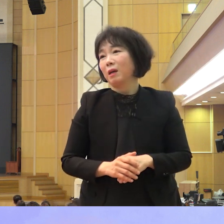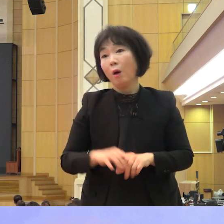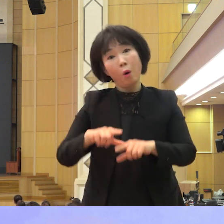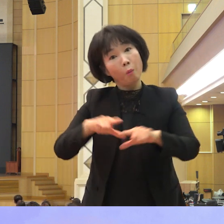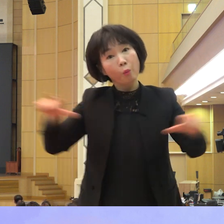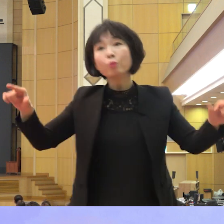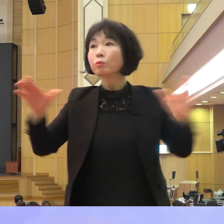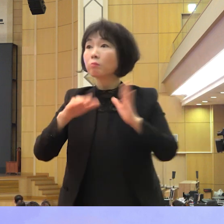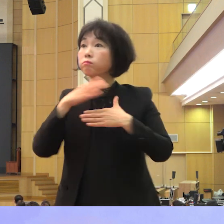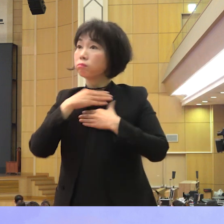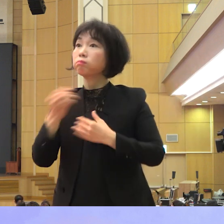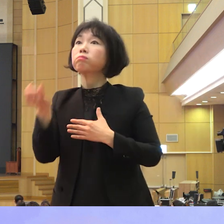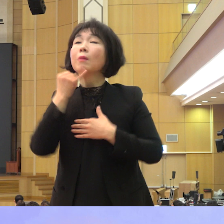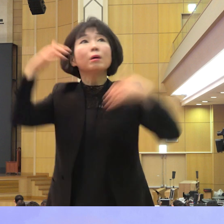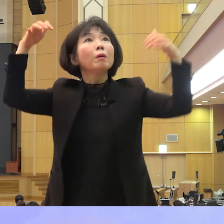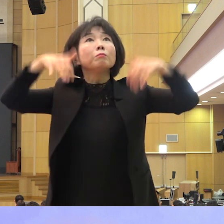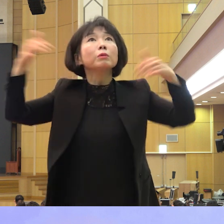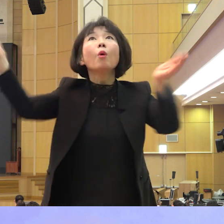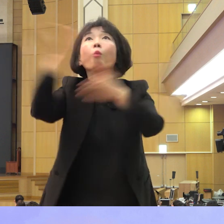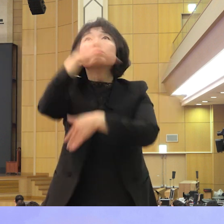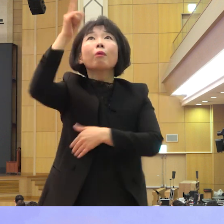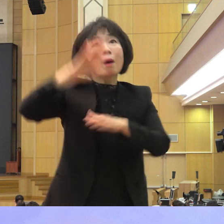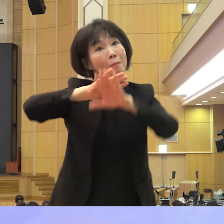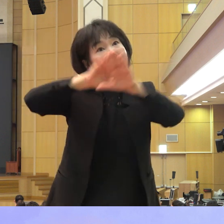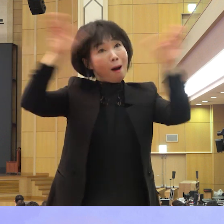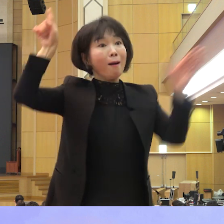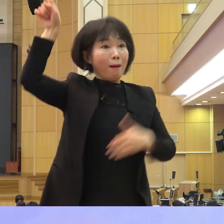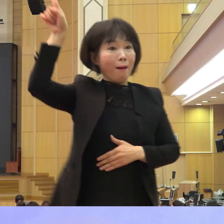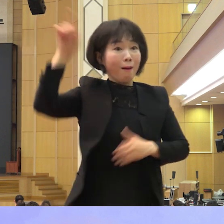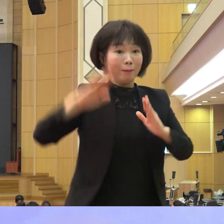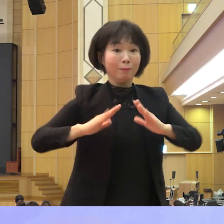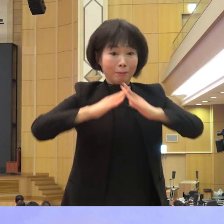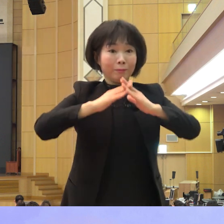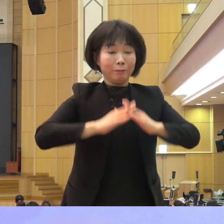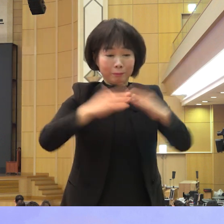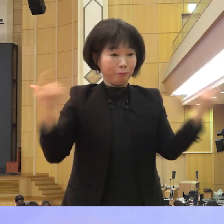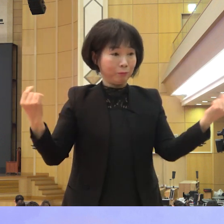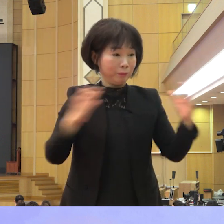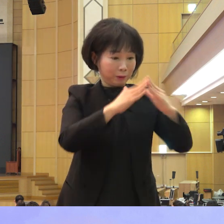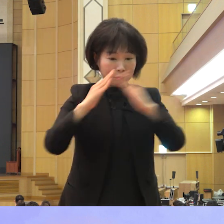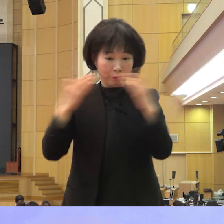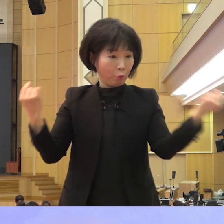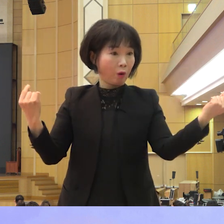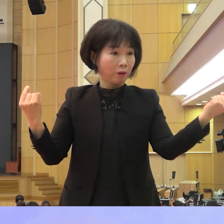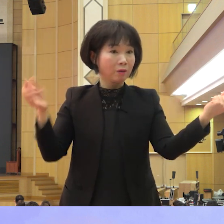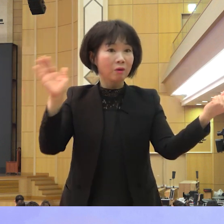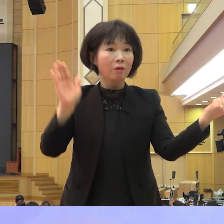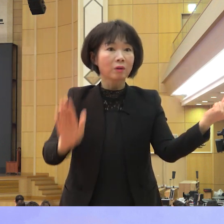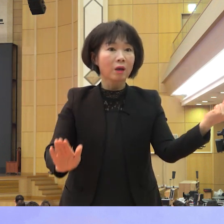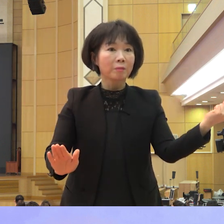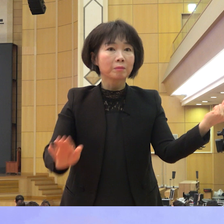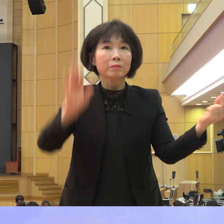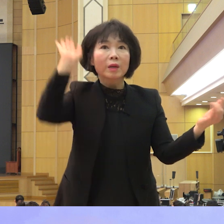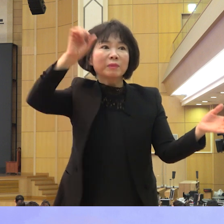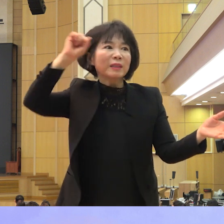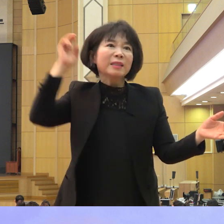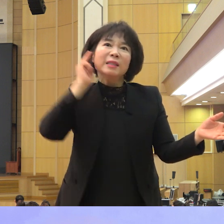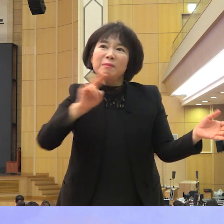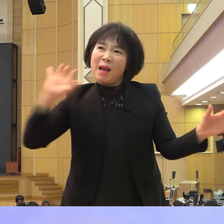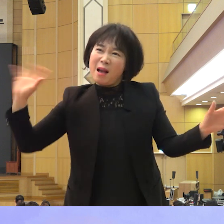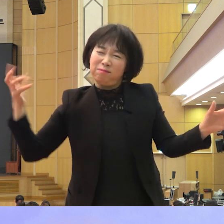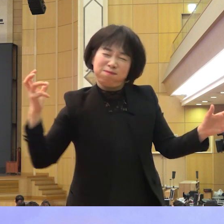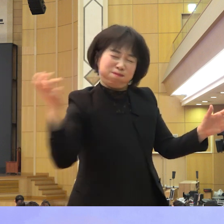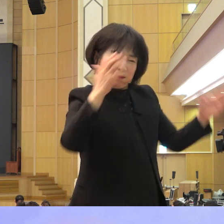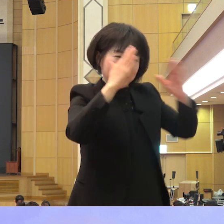않고 비가 별로 많이 오지 않을 때는 아무런 일이 없는데 홍해바다를 가를 정도로 강한 바람이